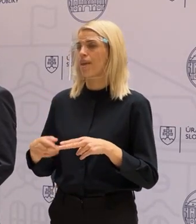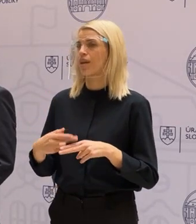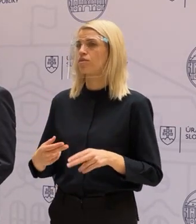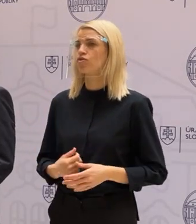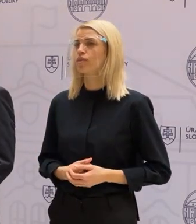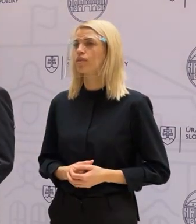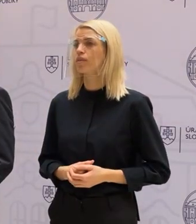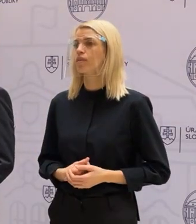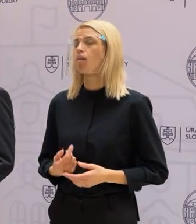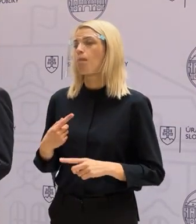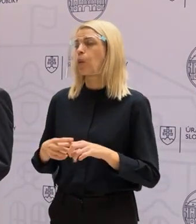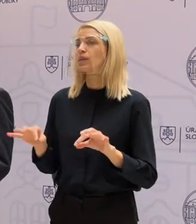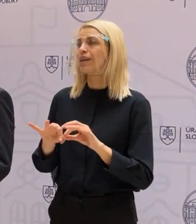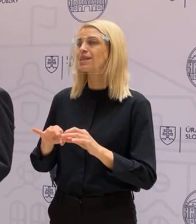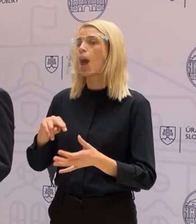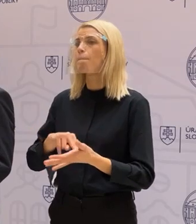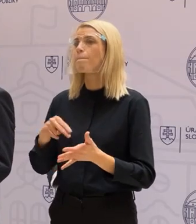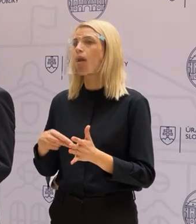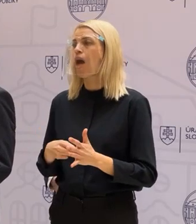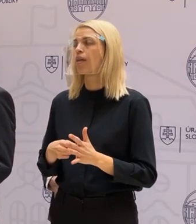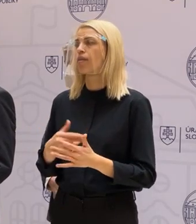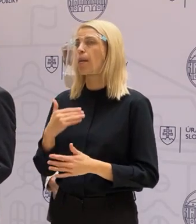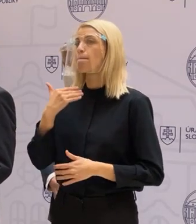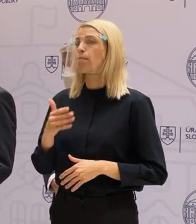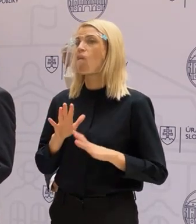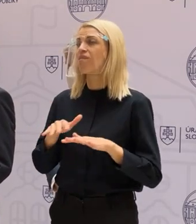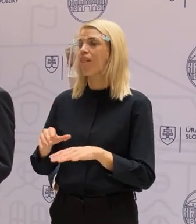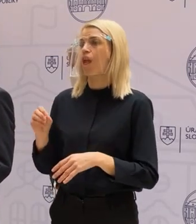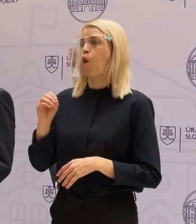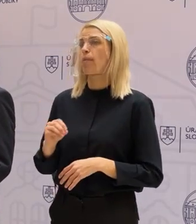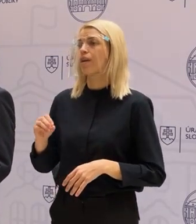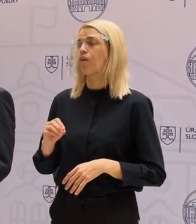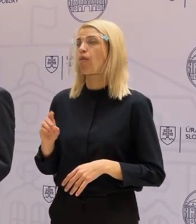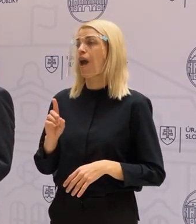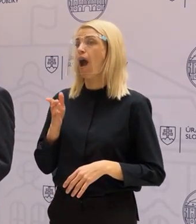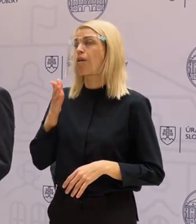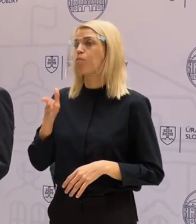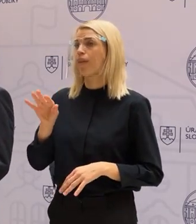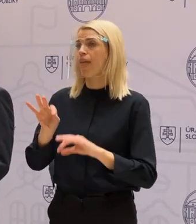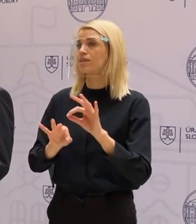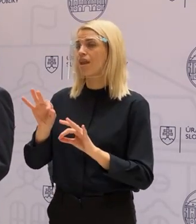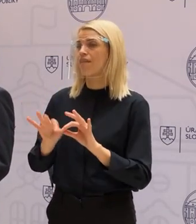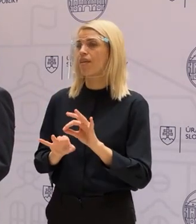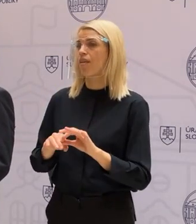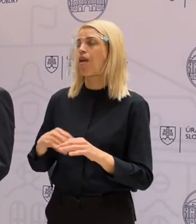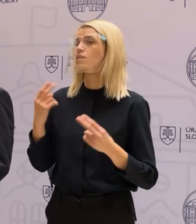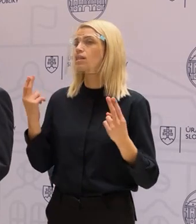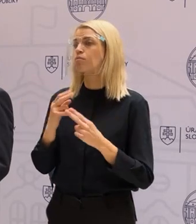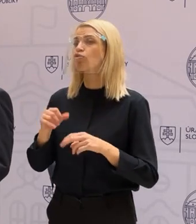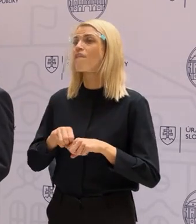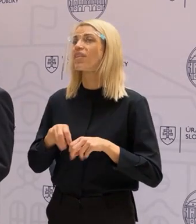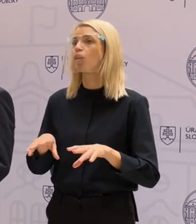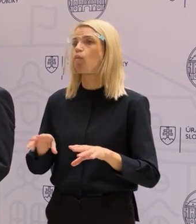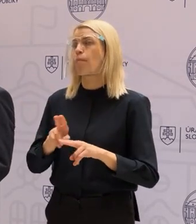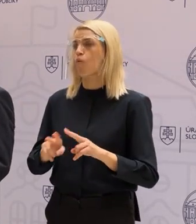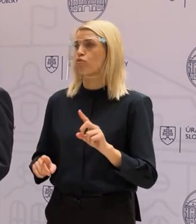a chystať nejaký plán po vlne Omikron, že aké bude nastavenie. Samozrejme, ešte nás ten vírus môže